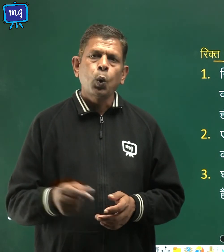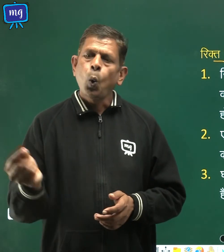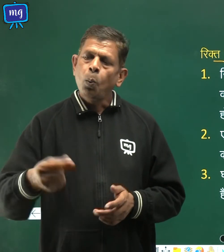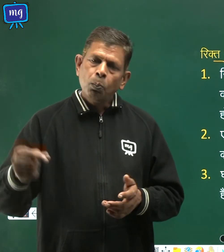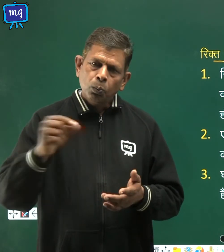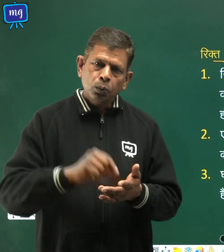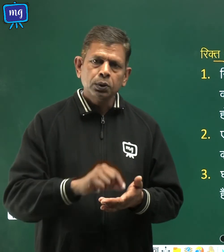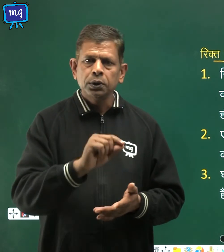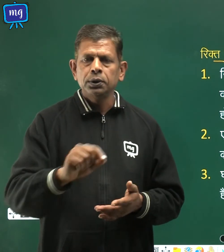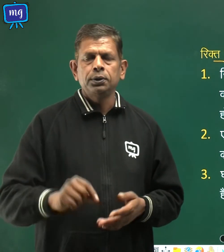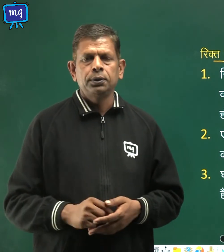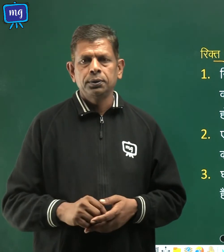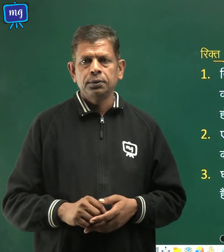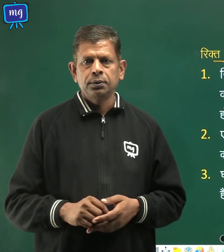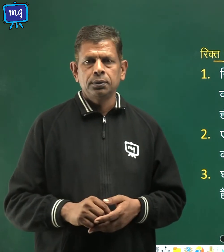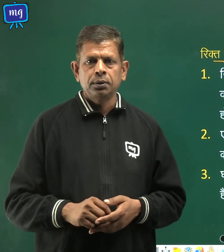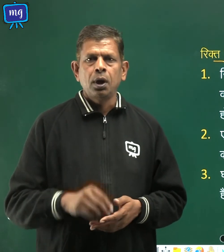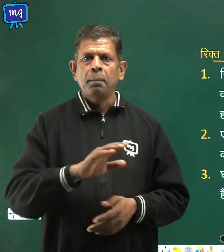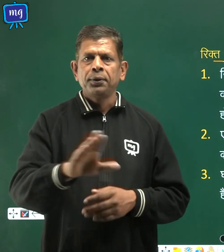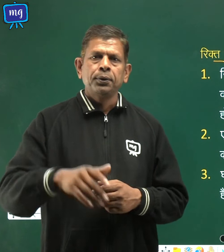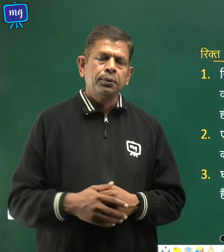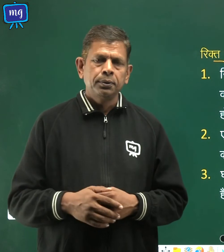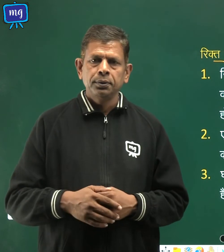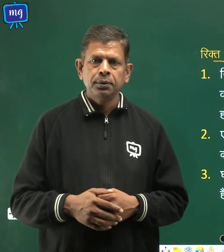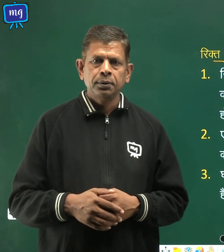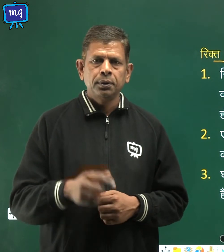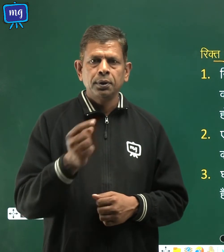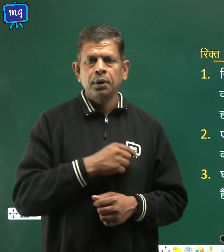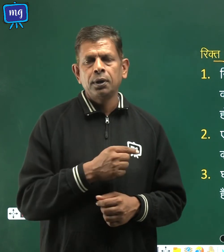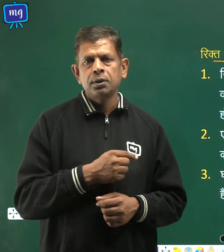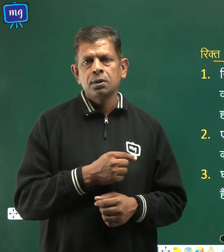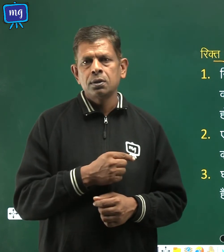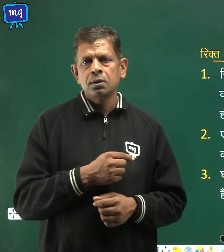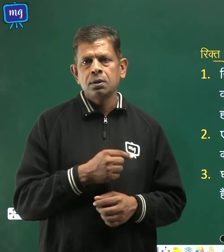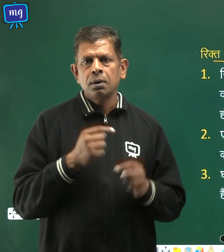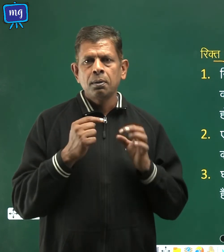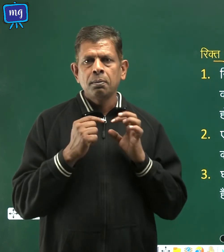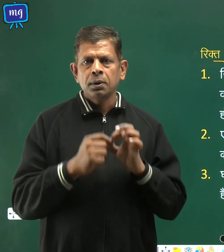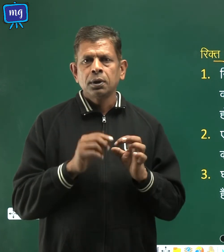पूर्ति कीजिए। बच्चों, इस प्रश्न में